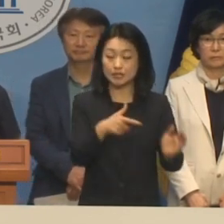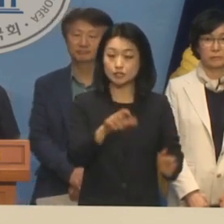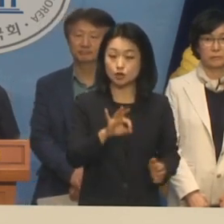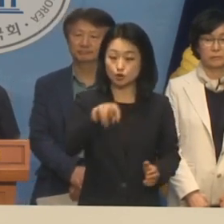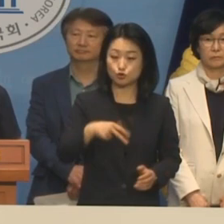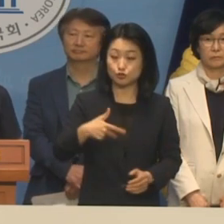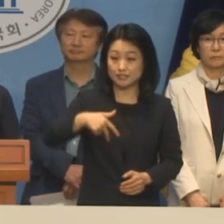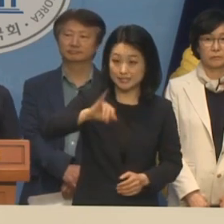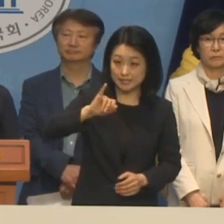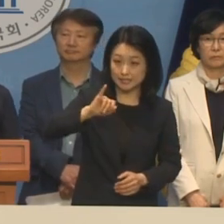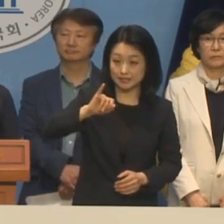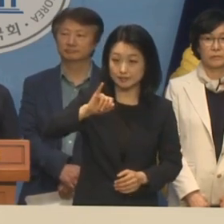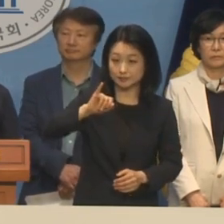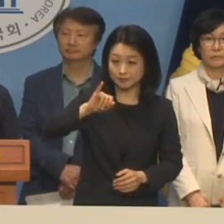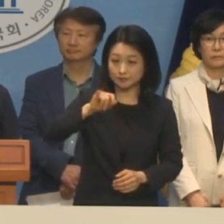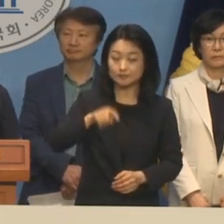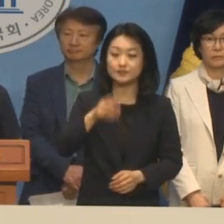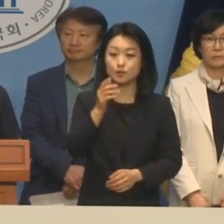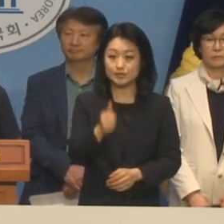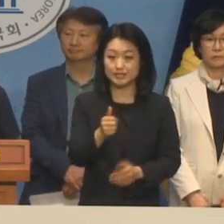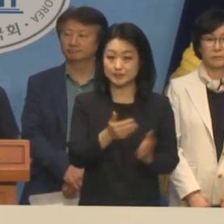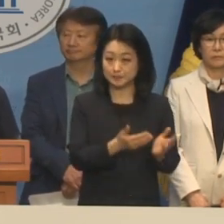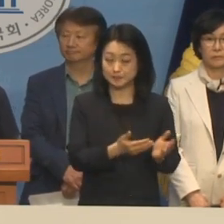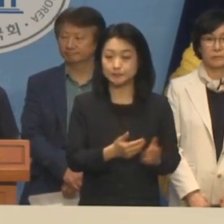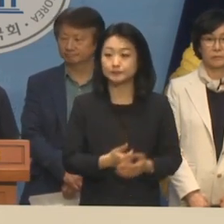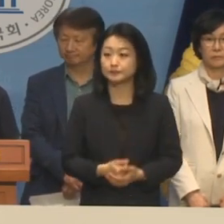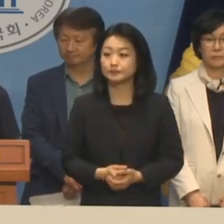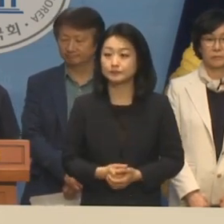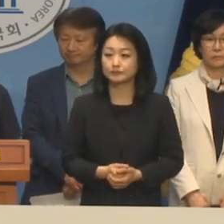정윤기 연돈 볼카치 협의회 공동회장님 오셨습니다.